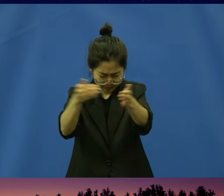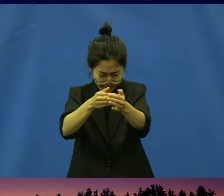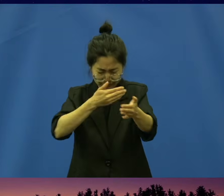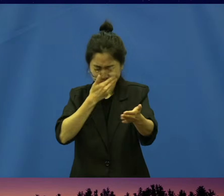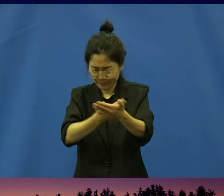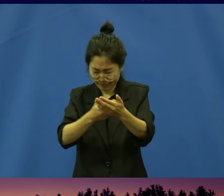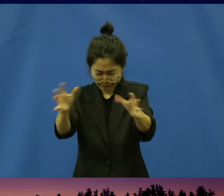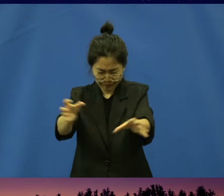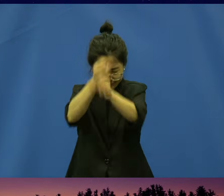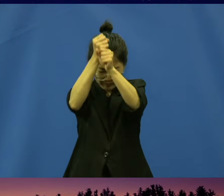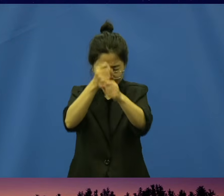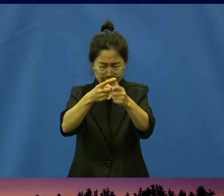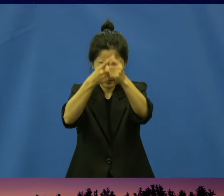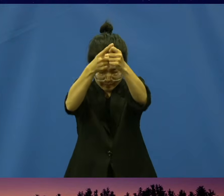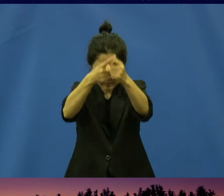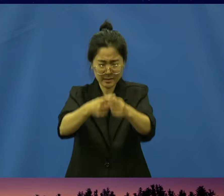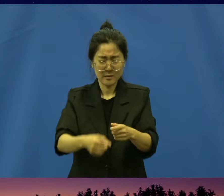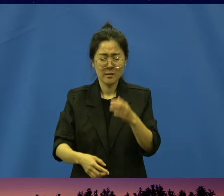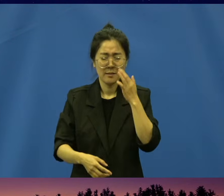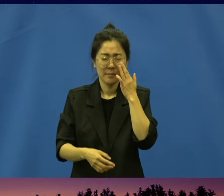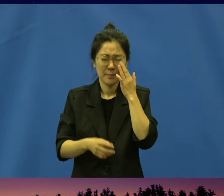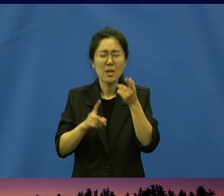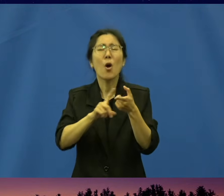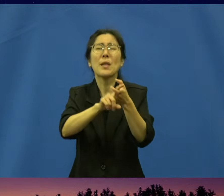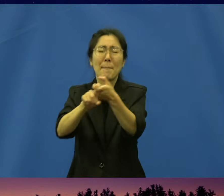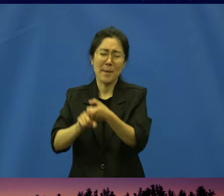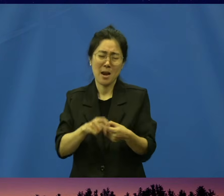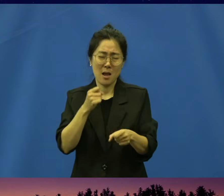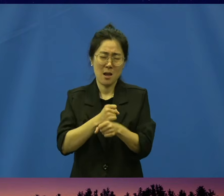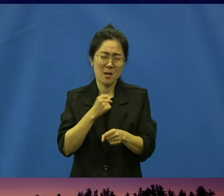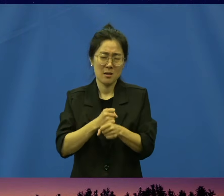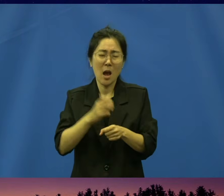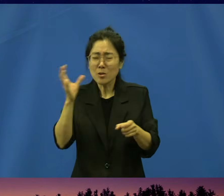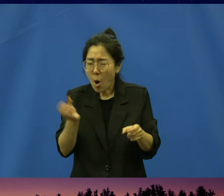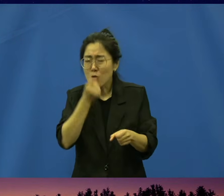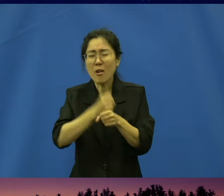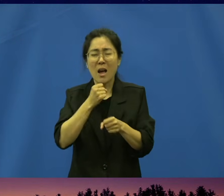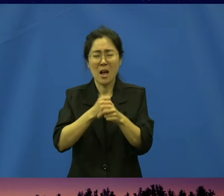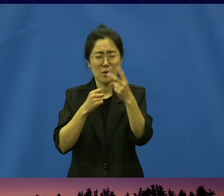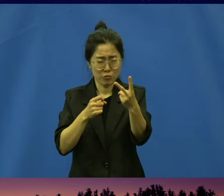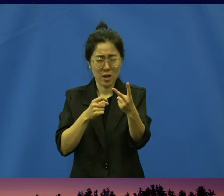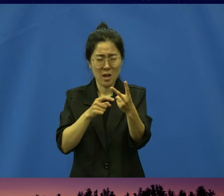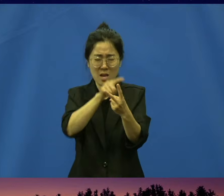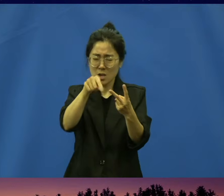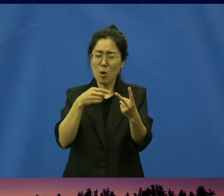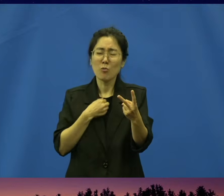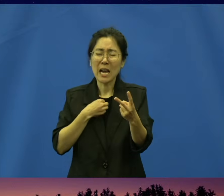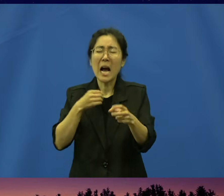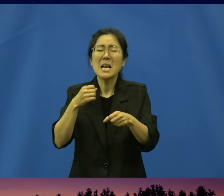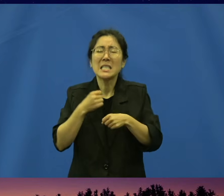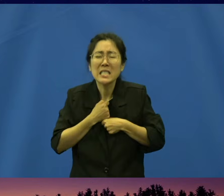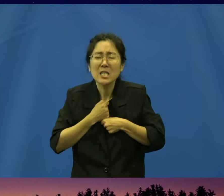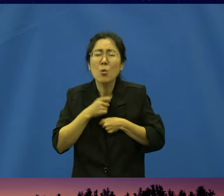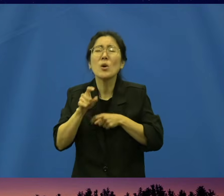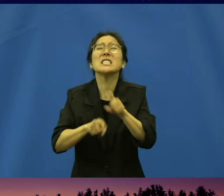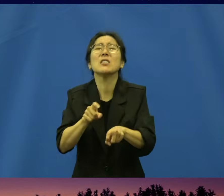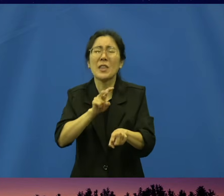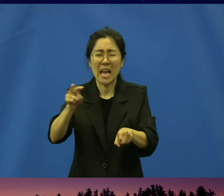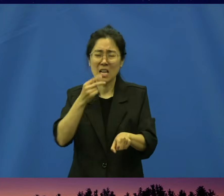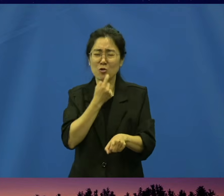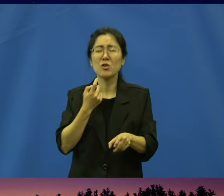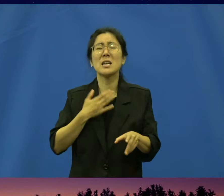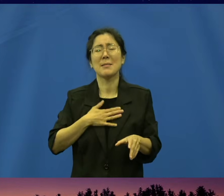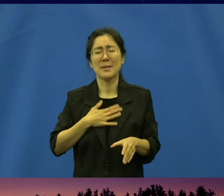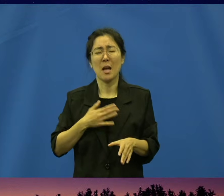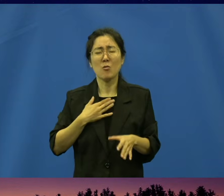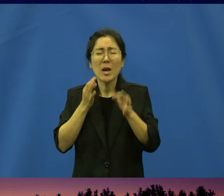주님의 기도가 자동적으로 우리에게 응답되는 것이 아니라 우리가 연합을 지키고 이루어야 하는 줄을 오늘 알게 되었사오니, 그래서 우리가